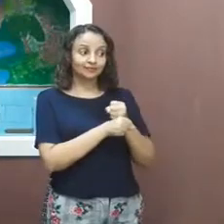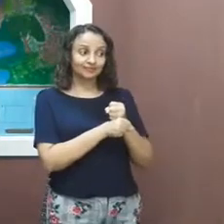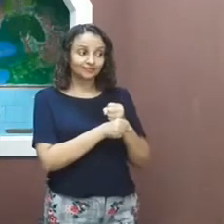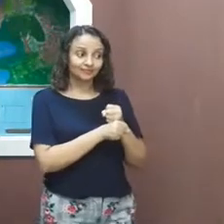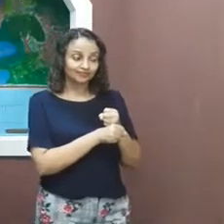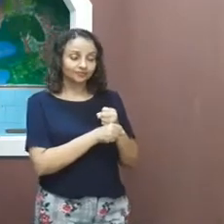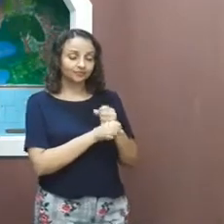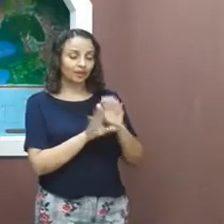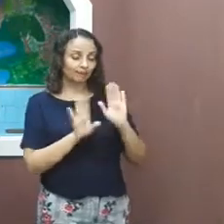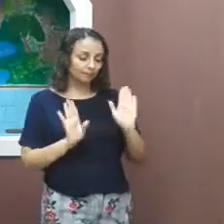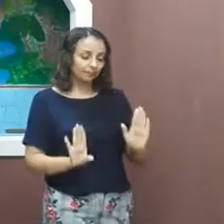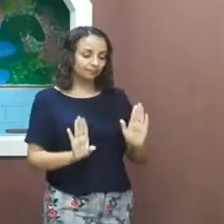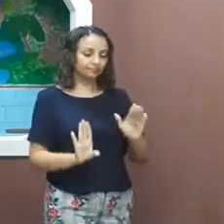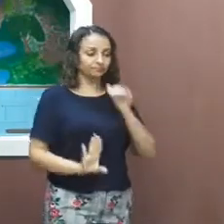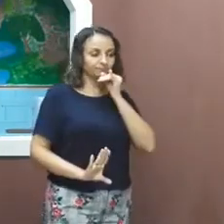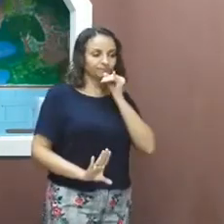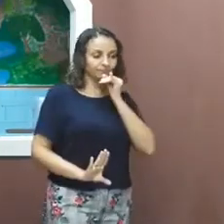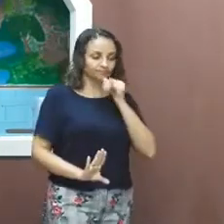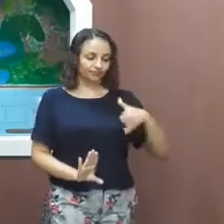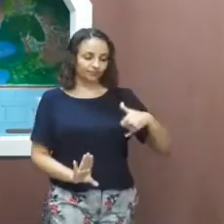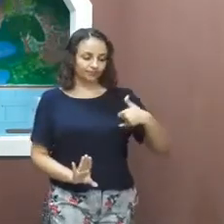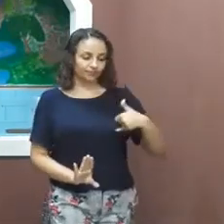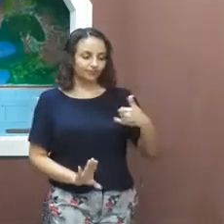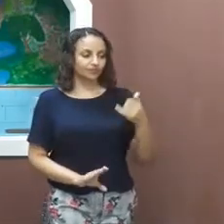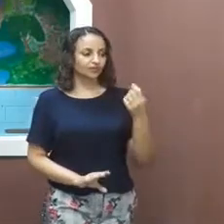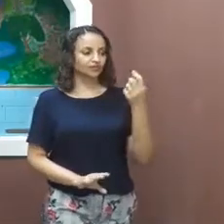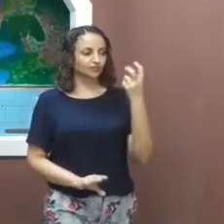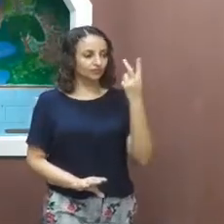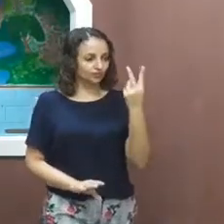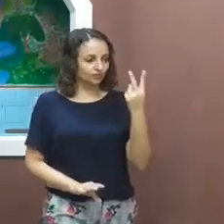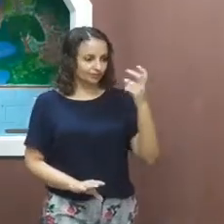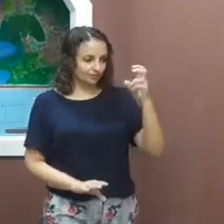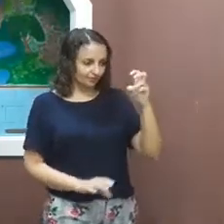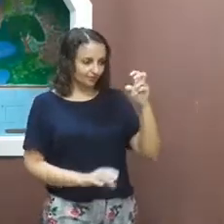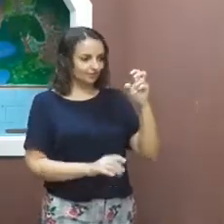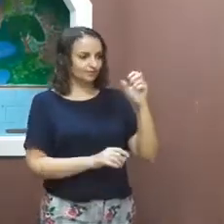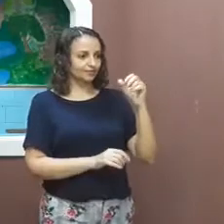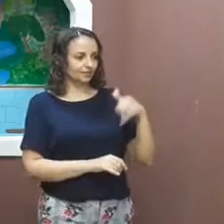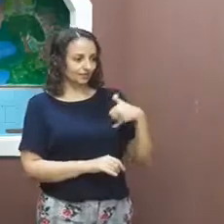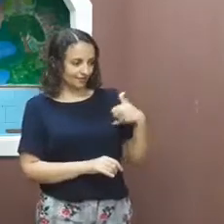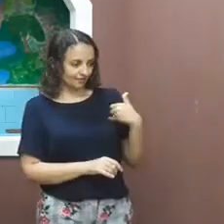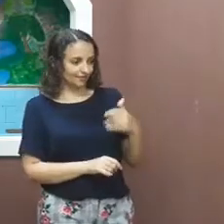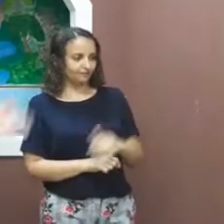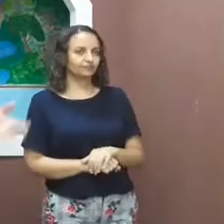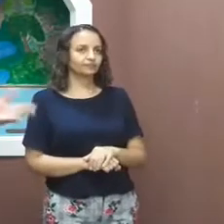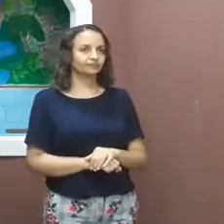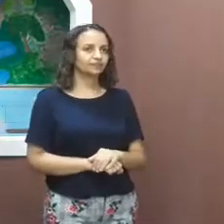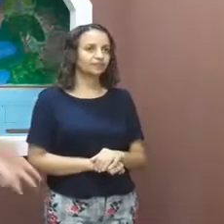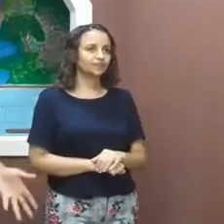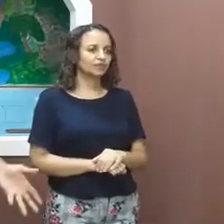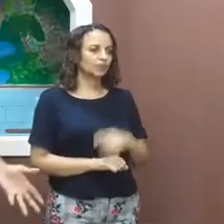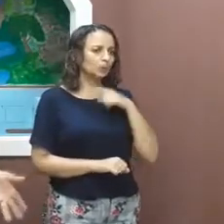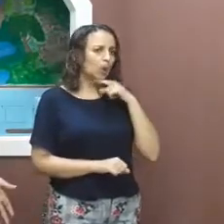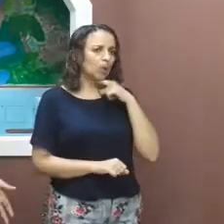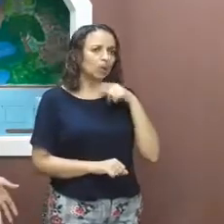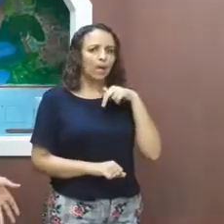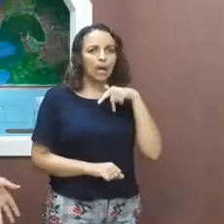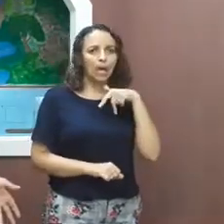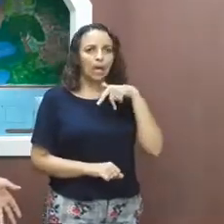25 anos. Né? E com 25 anos, não dá para andar a